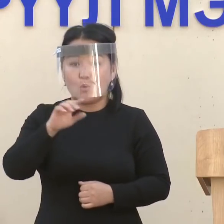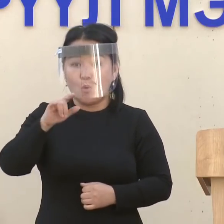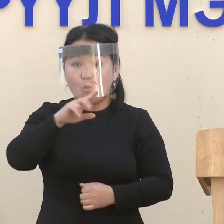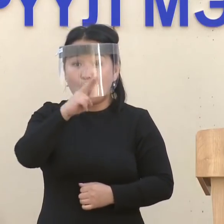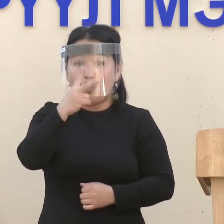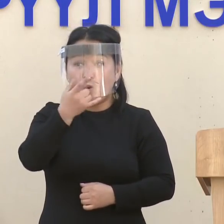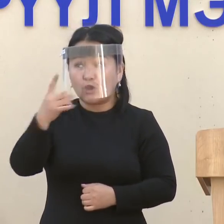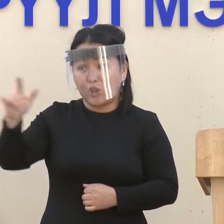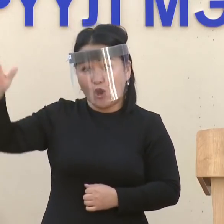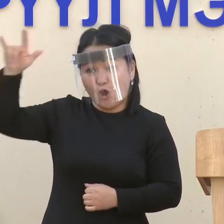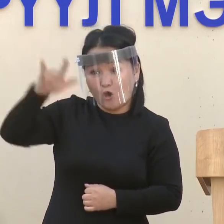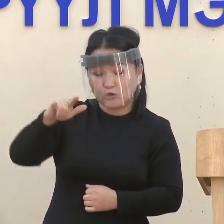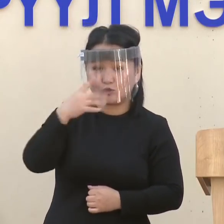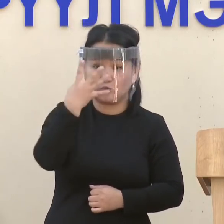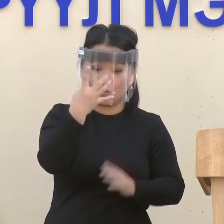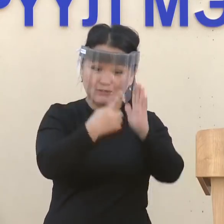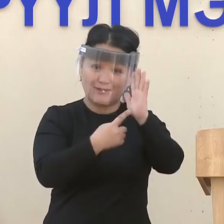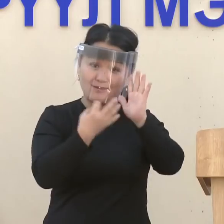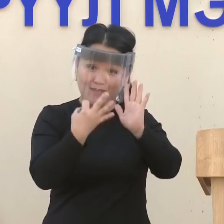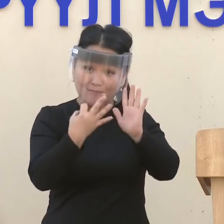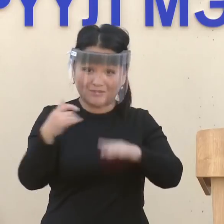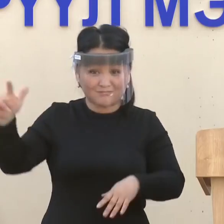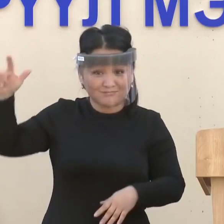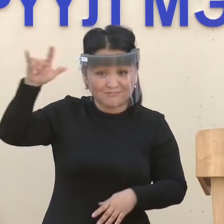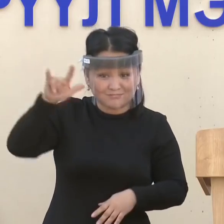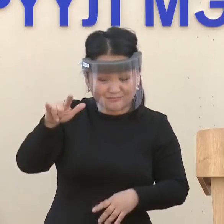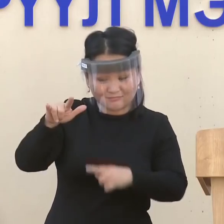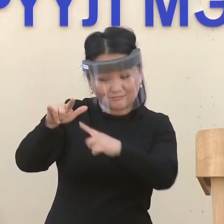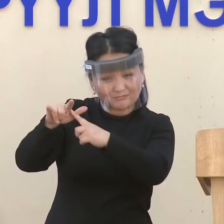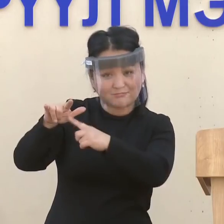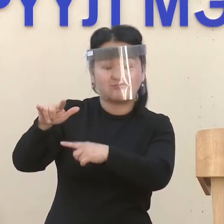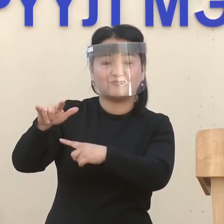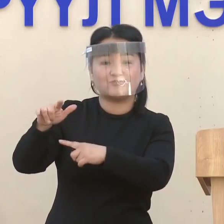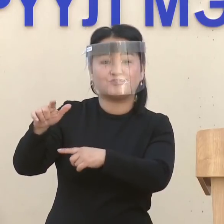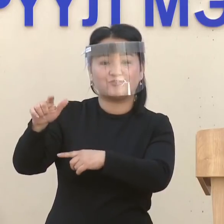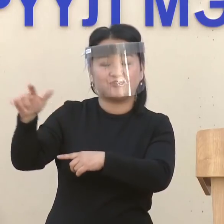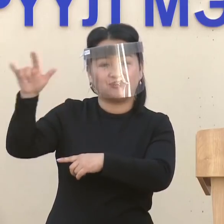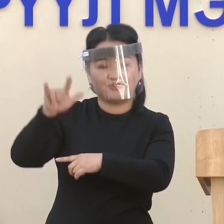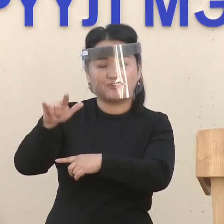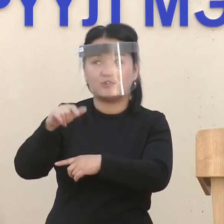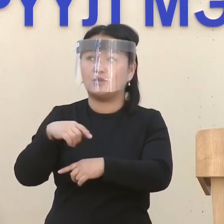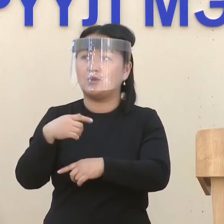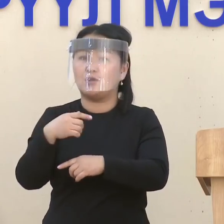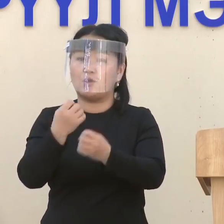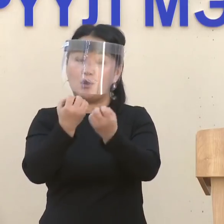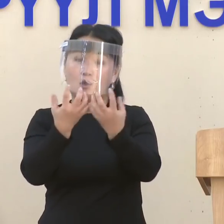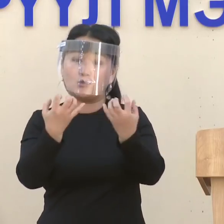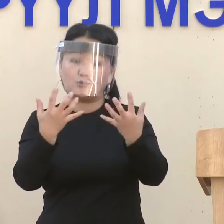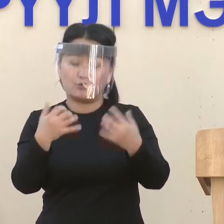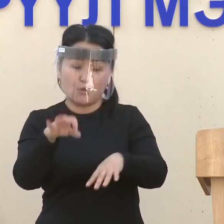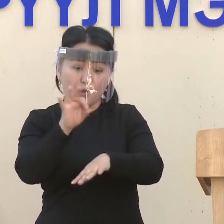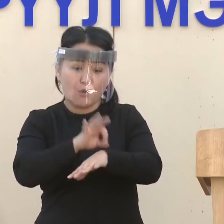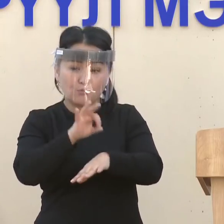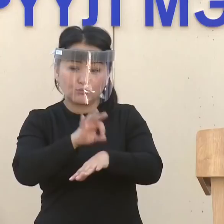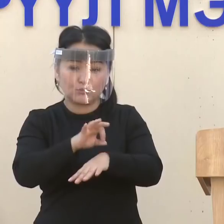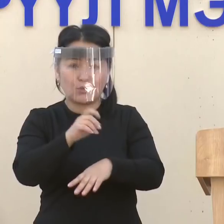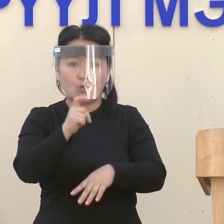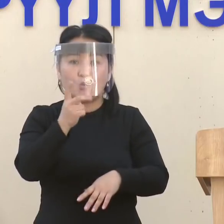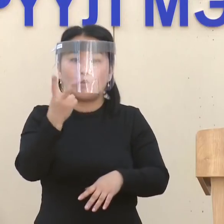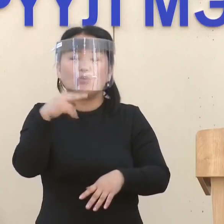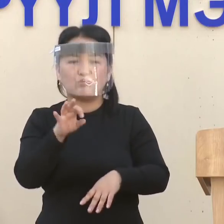онцгой сүүлд 4 сарын 8-нд ирсэн энэ үүргийн онцгой бас олон өвчтэй хүнд